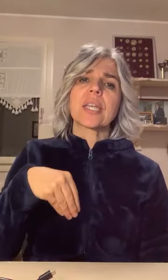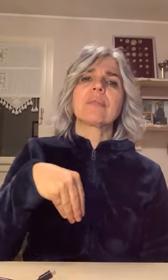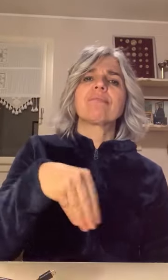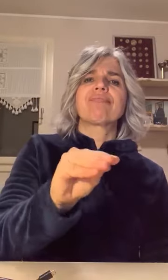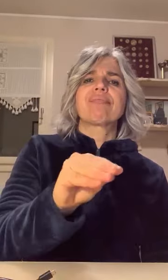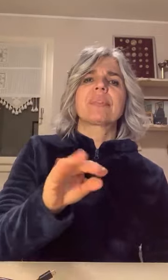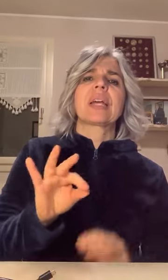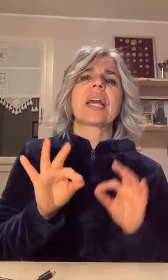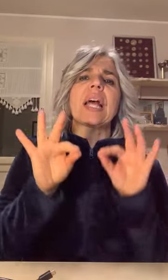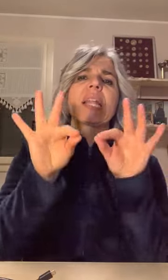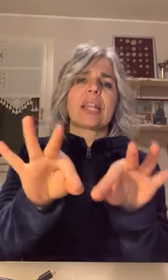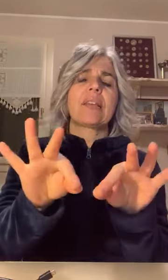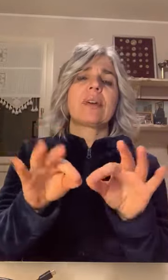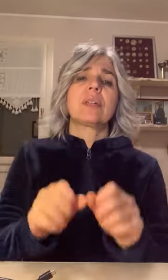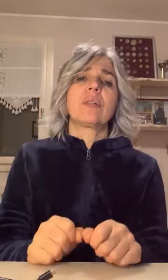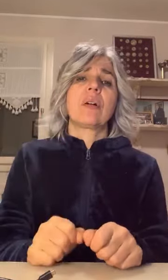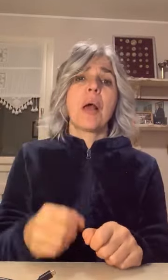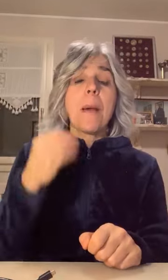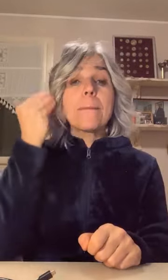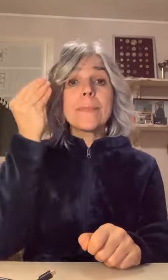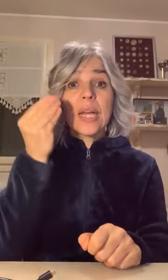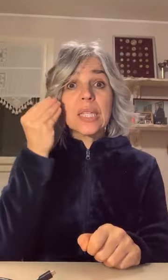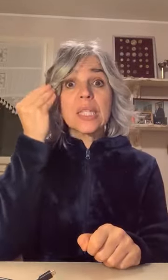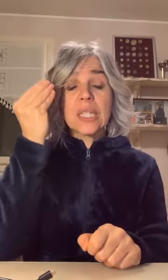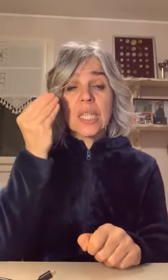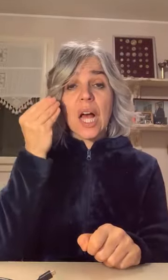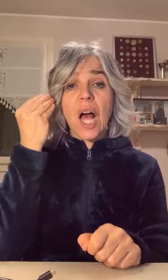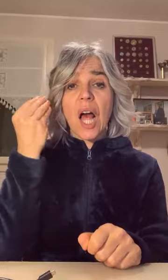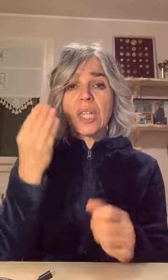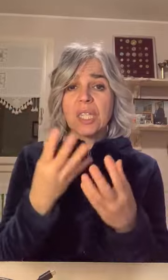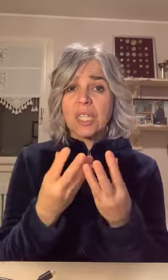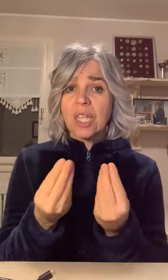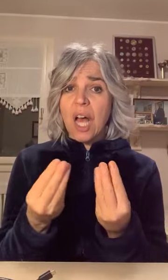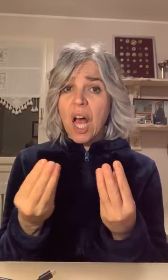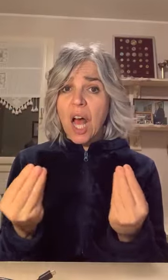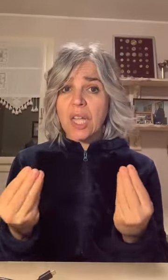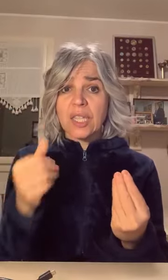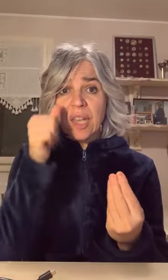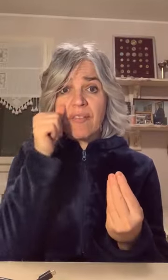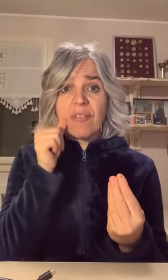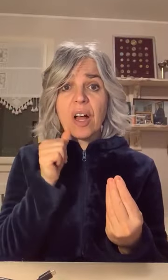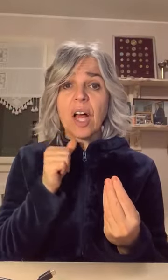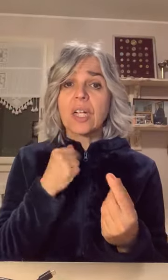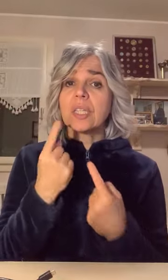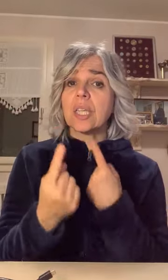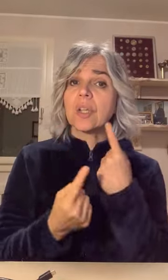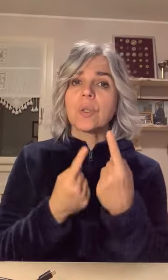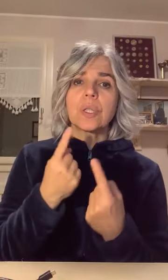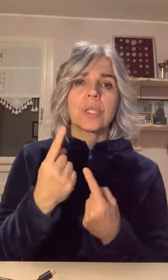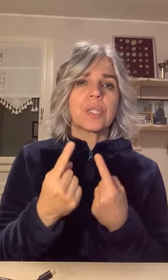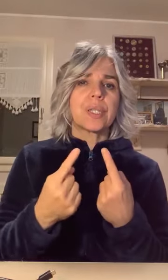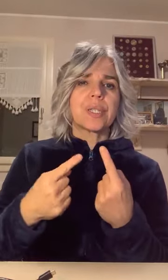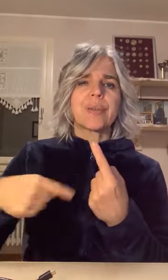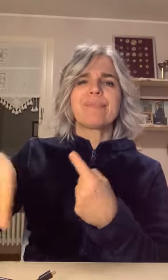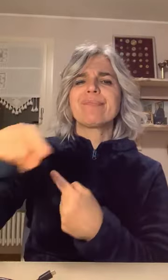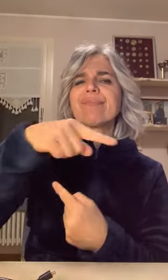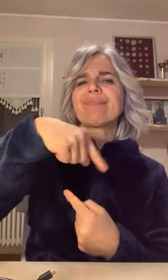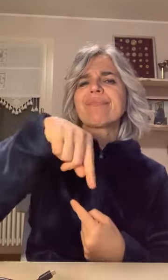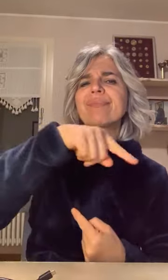sono state coinvolti nel coronavirus, più quelle, e continuano ad essere. Sì, noi vogliamo invece